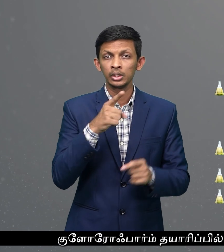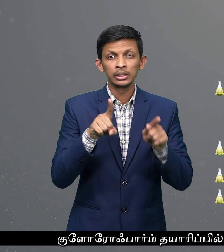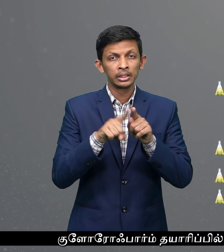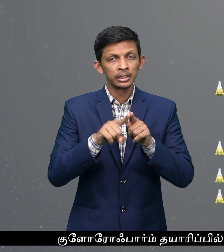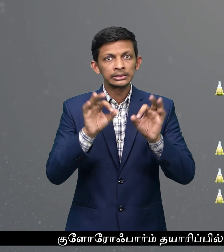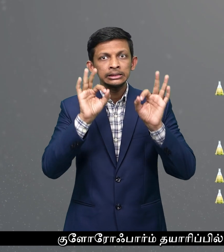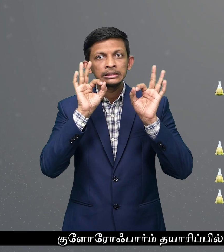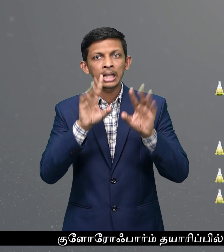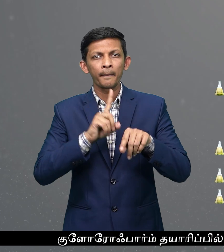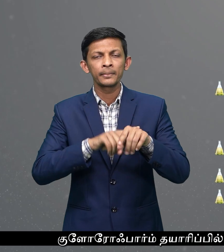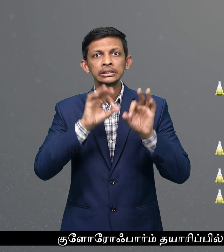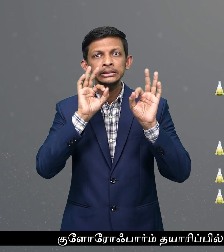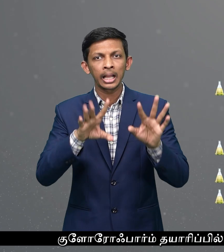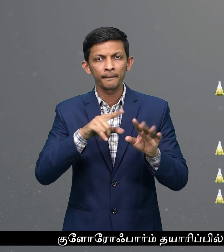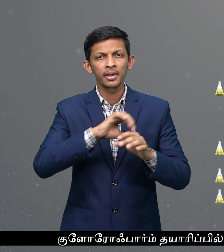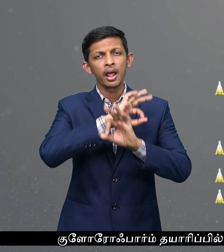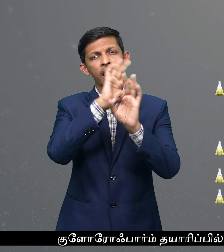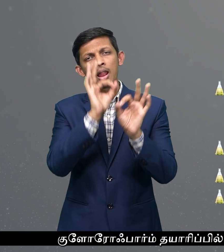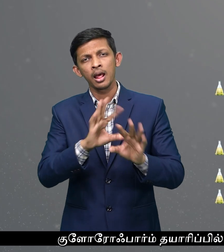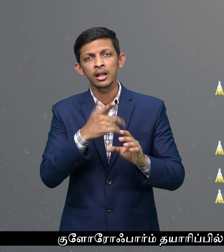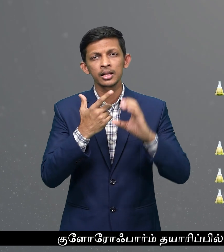குளோரோஃபார்ம் தயாரிப்பில் வினைப்பொருளாக பயன்படுகிறது.